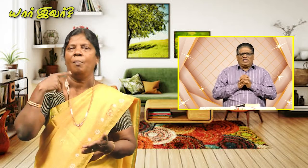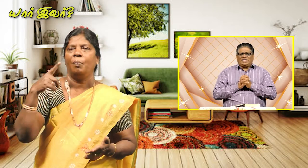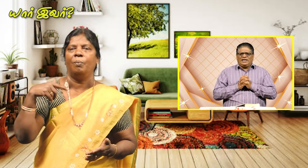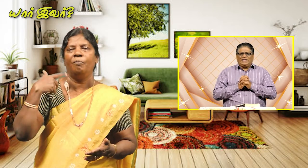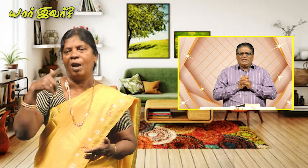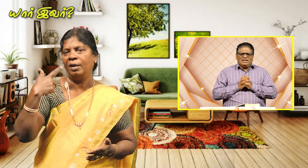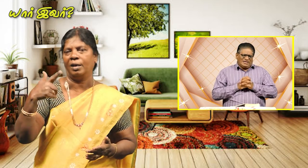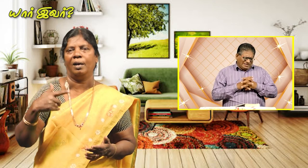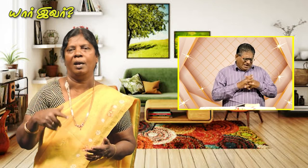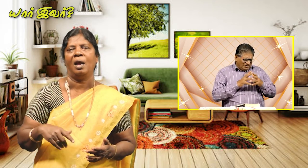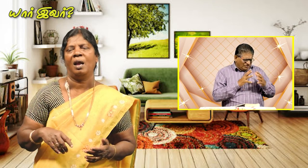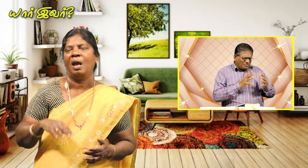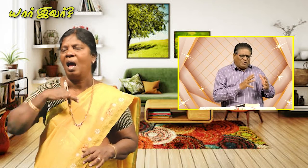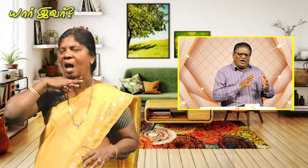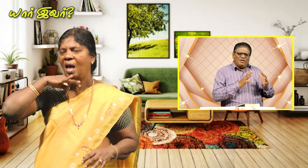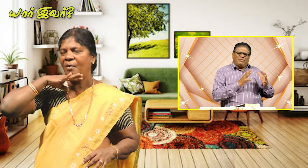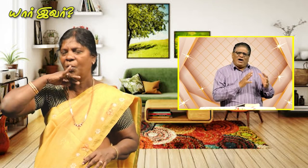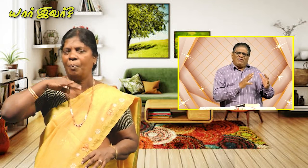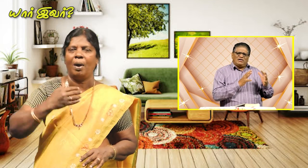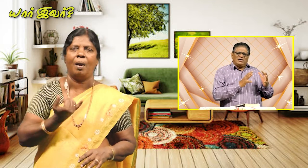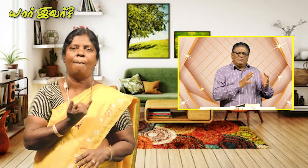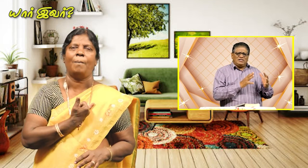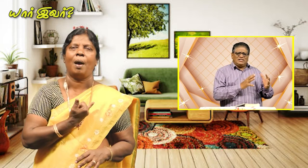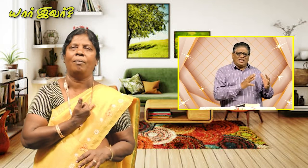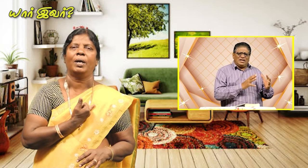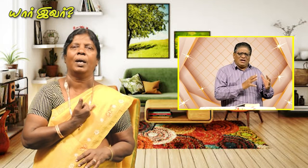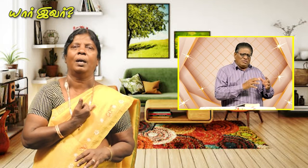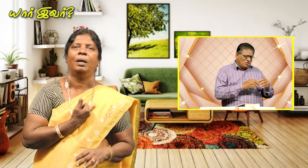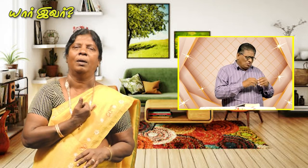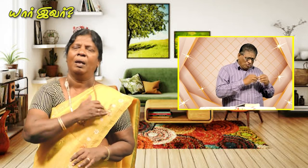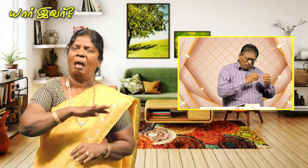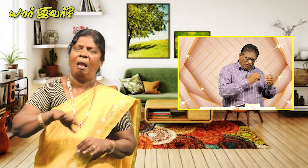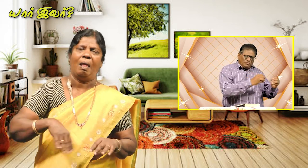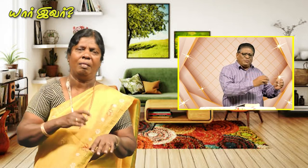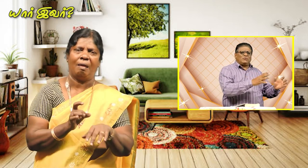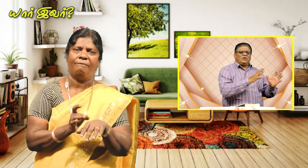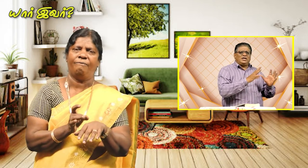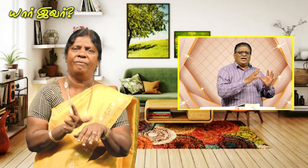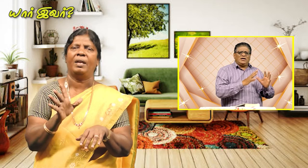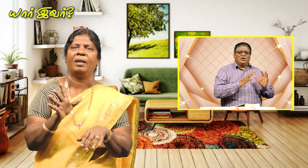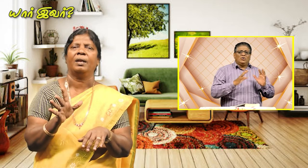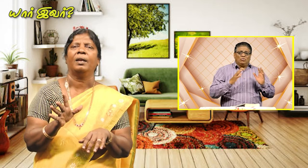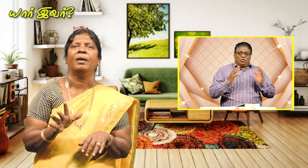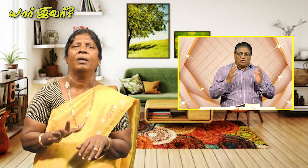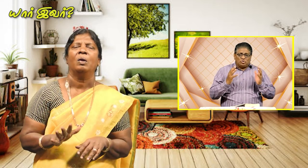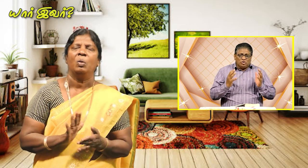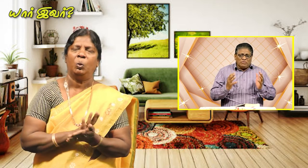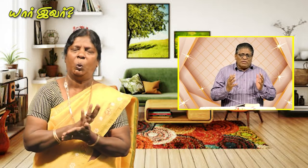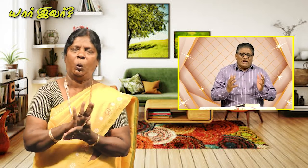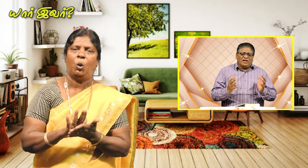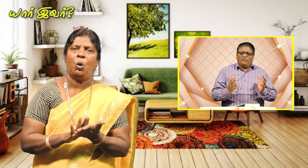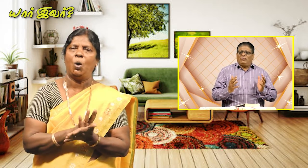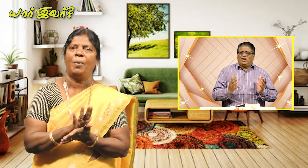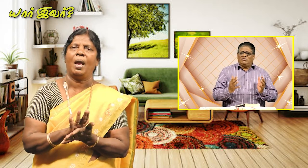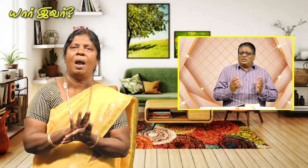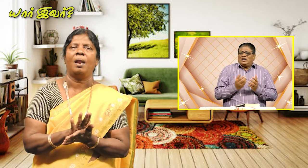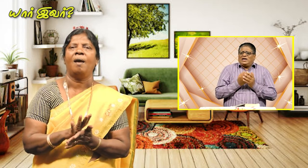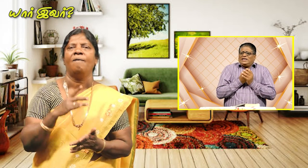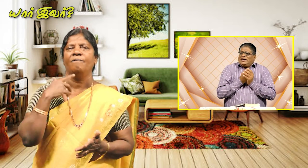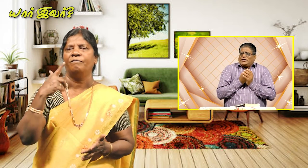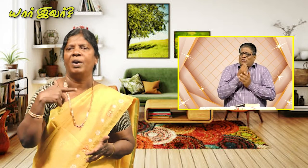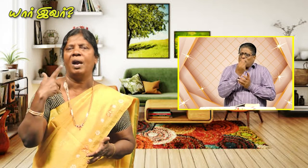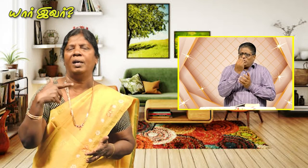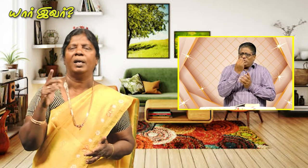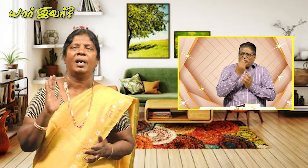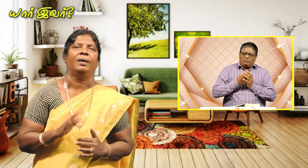புது வாழ்க்கை, இந்த அருவருப்பான பாவங்கள் மீதெல்லாம் ஒரு வெறுப்பு கொண்ட ஒரு தூய்மையான